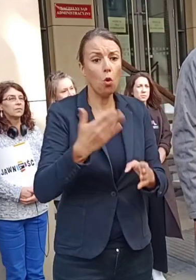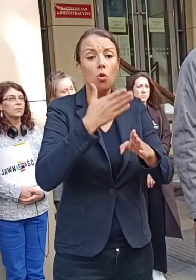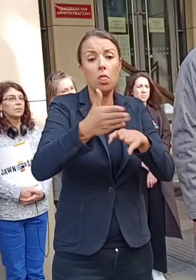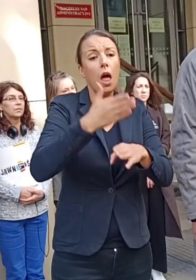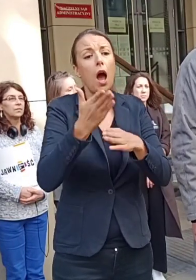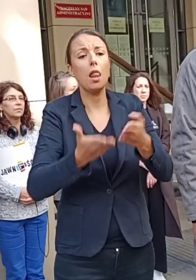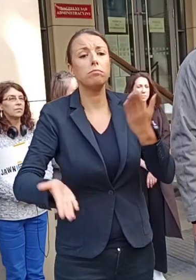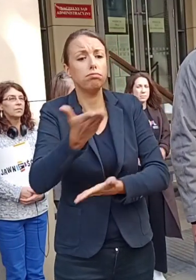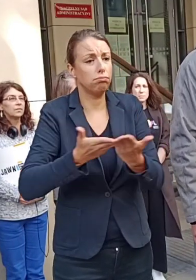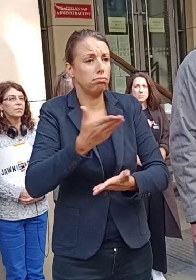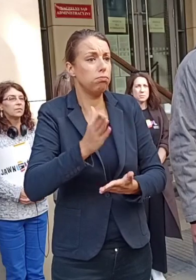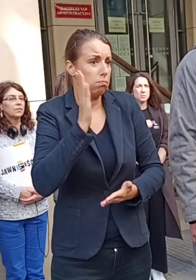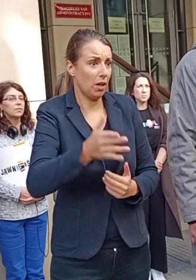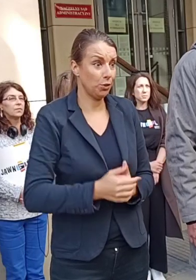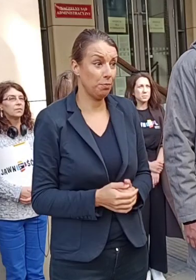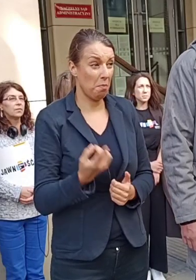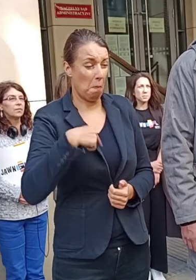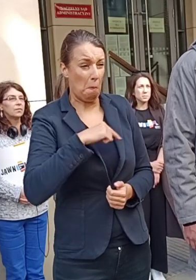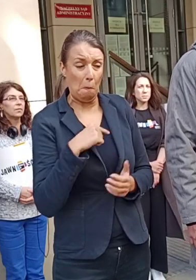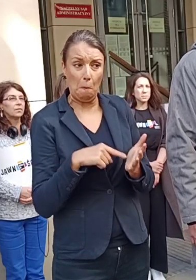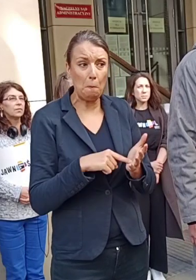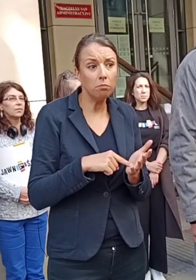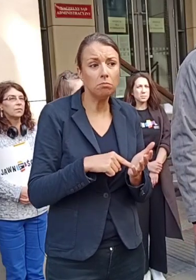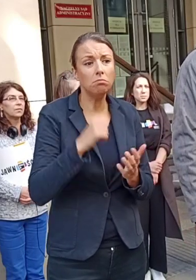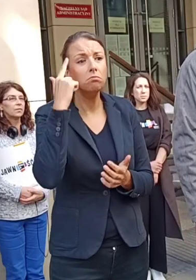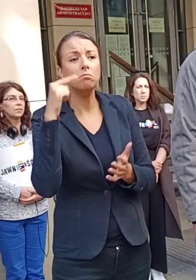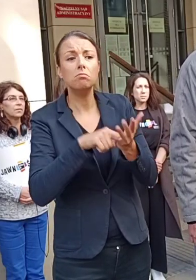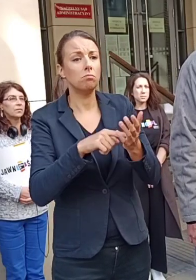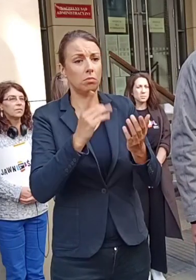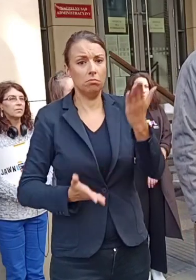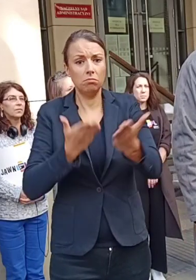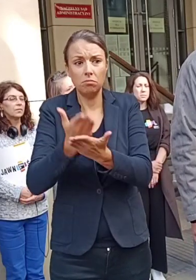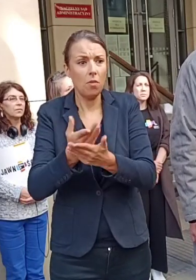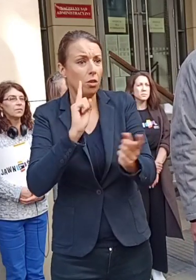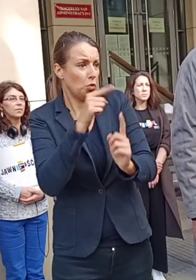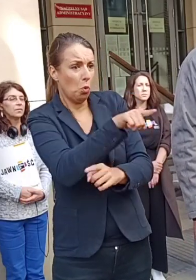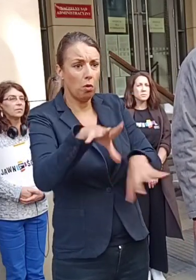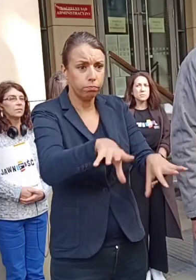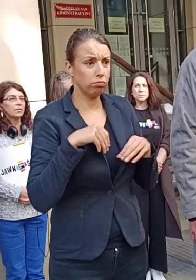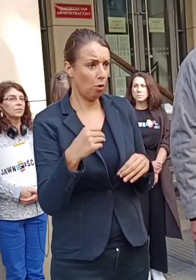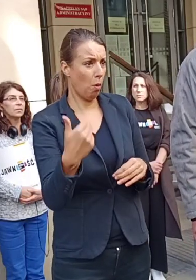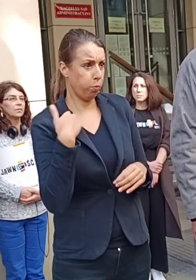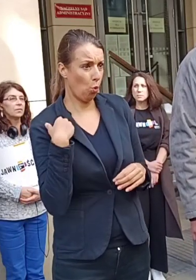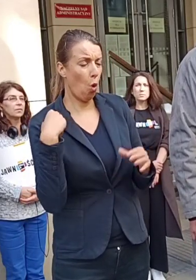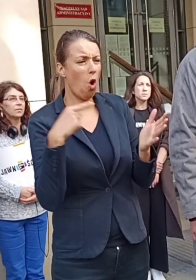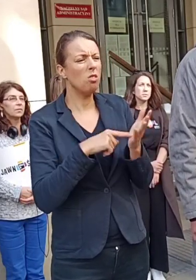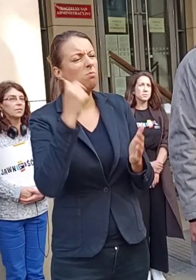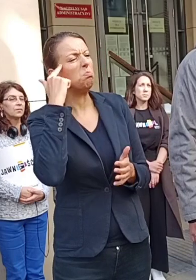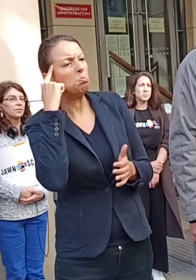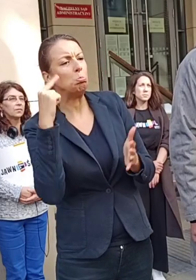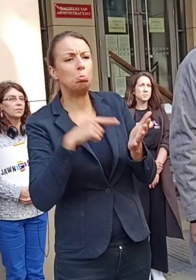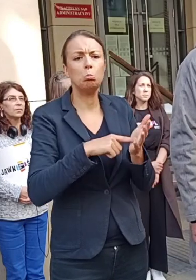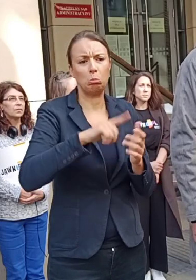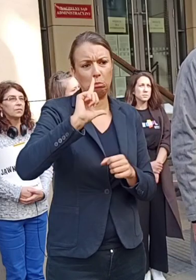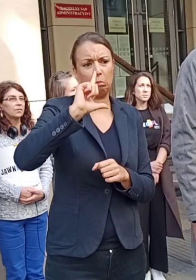wydaje, na to, że rzeczywiście szybko ta sprawa została przyjęta i skomunikowana, że może dojść w ciągu pewnie